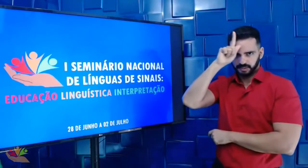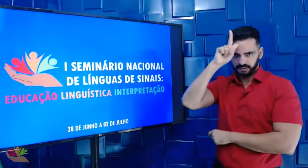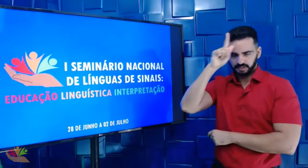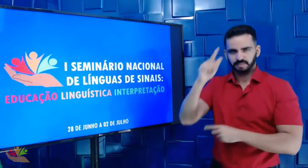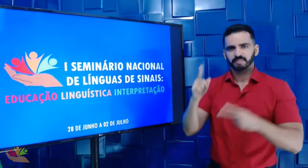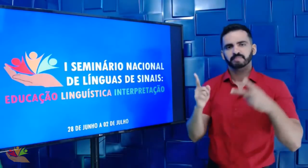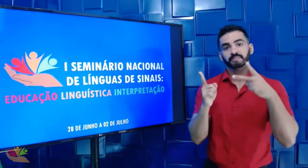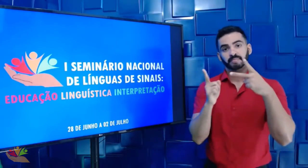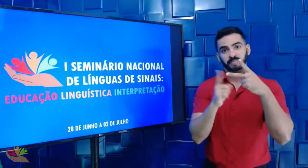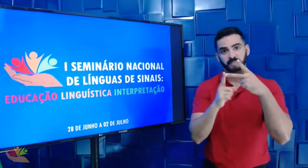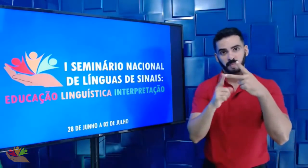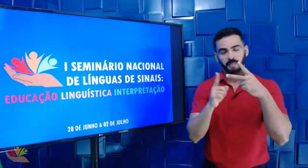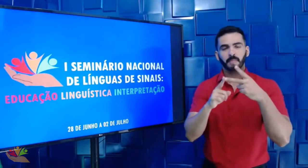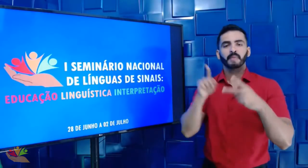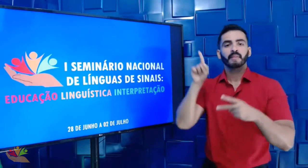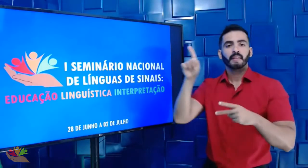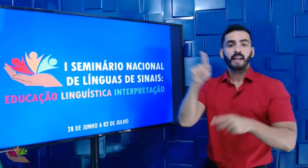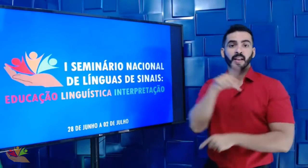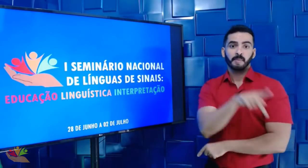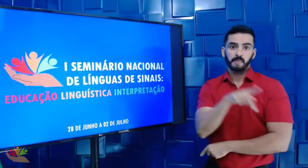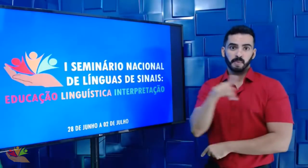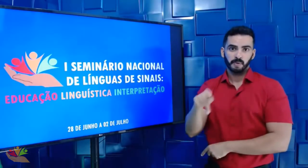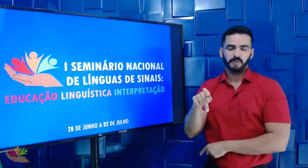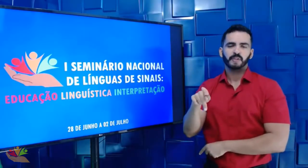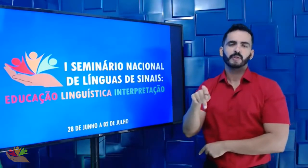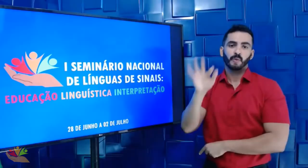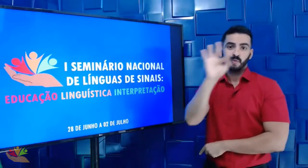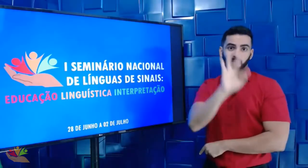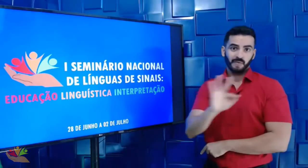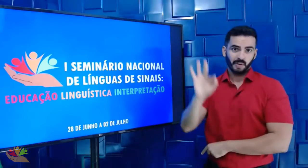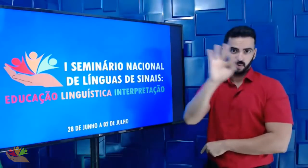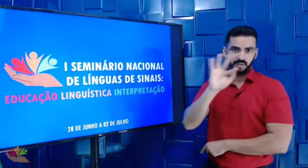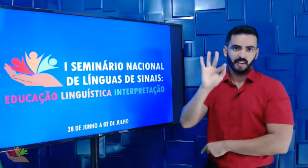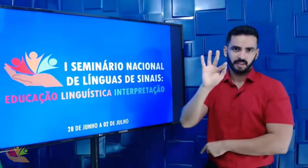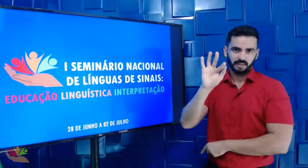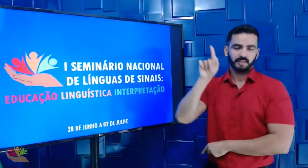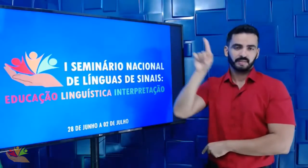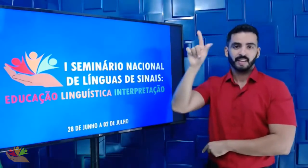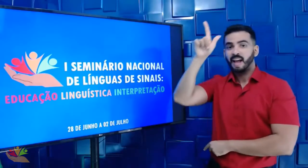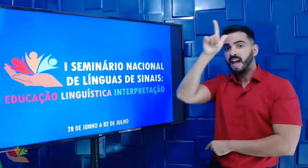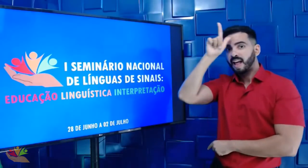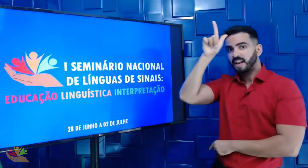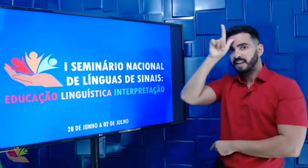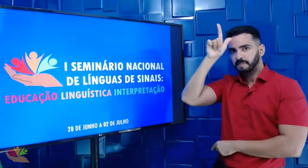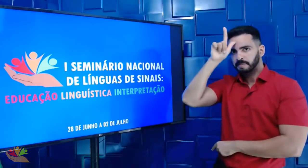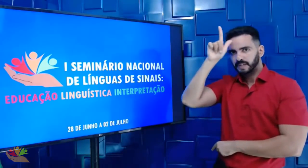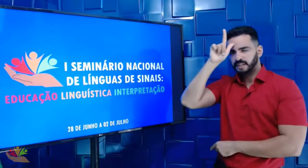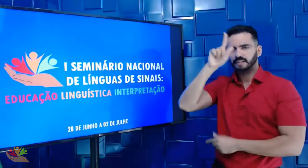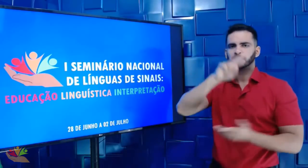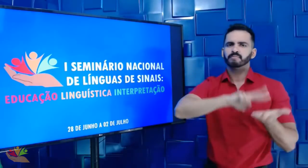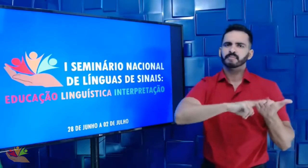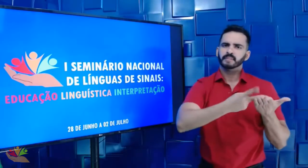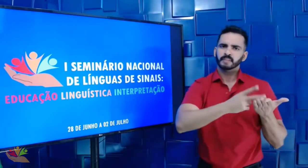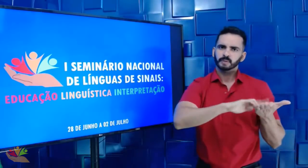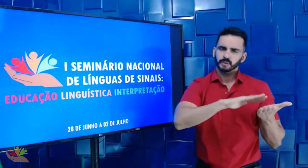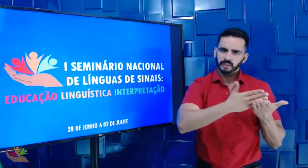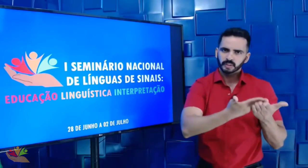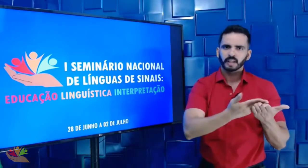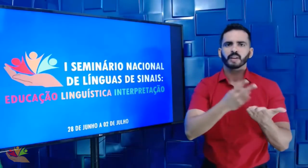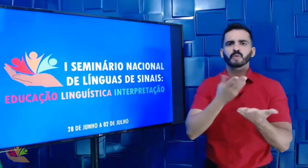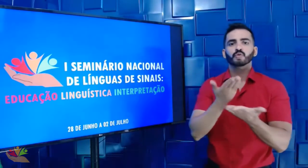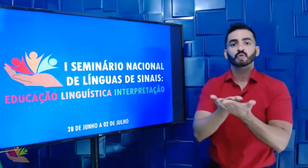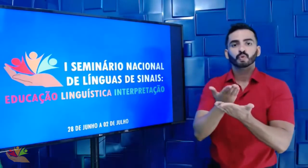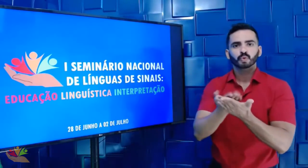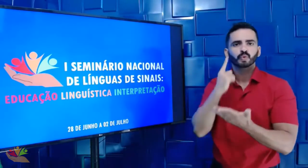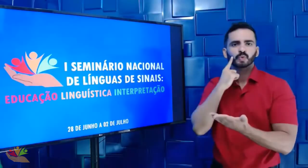linguística pela Universidade de Göttingen, na Alemanha, e ela é professora também da